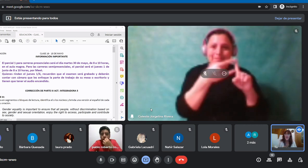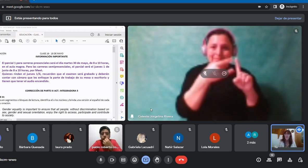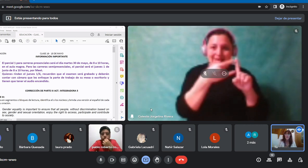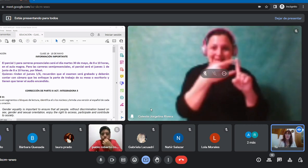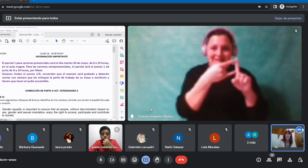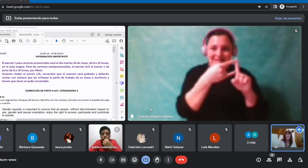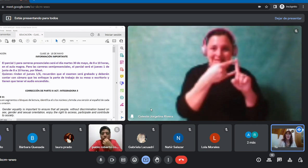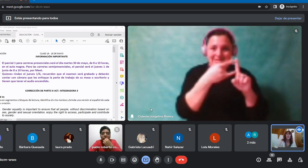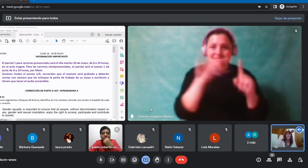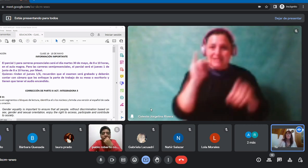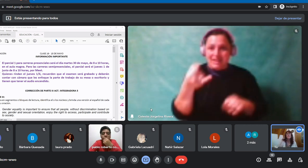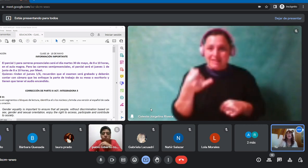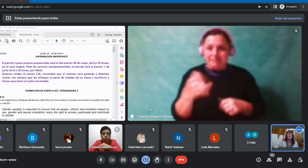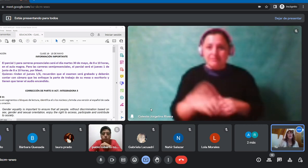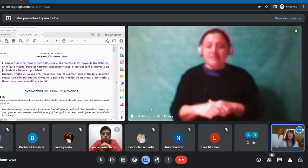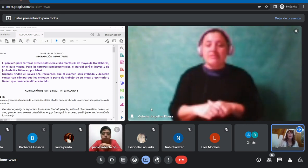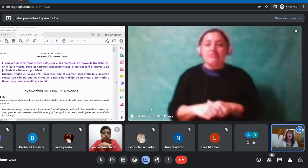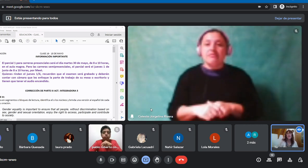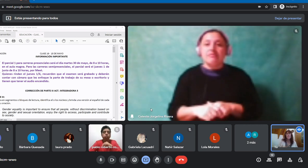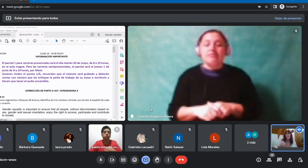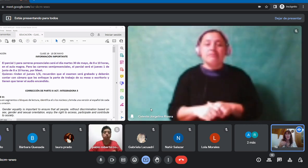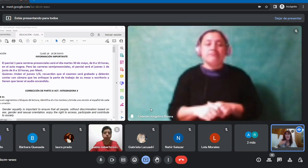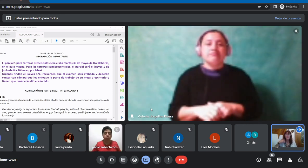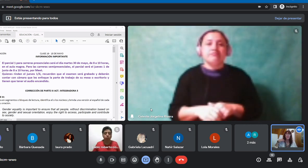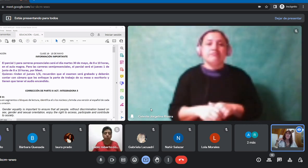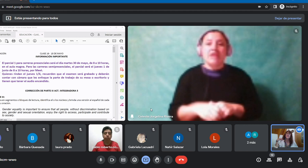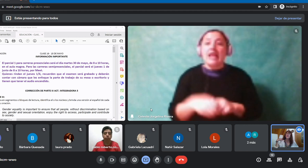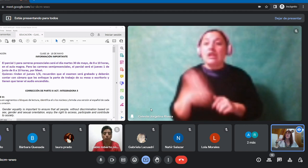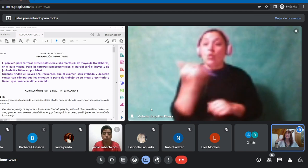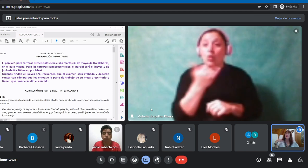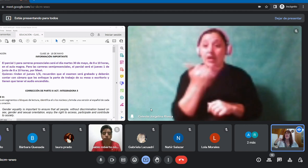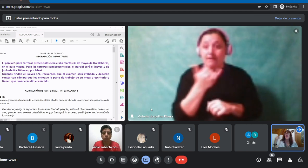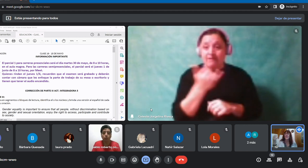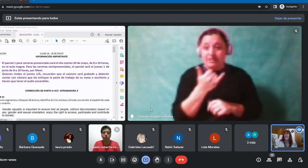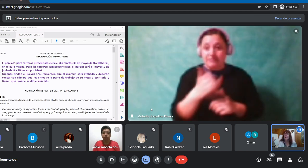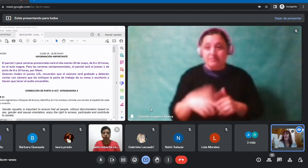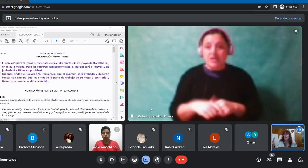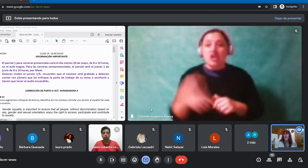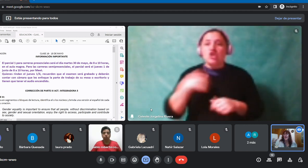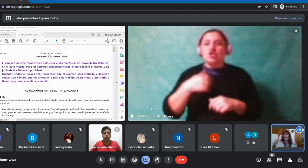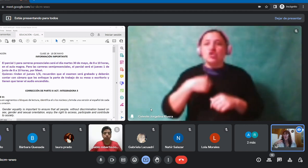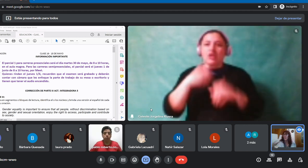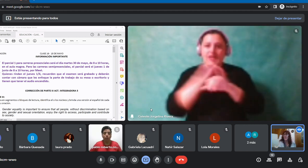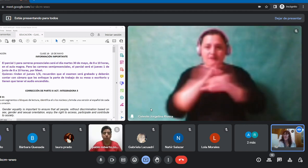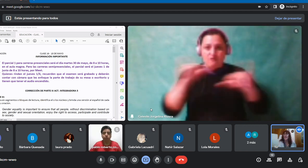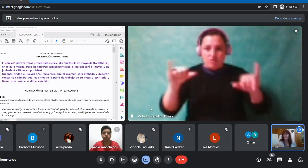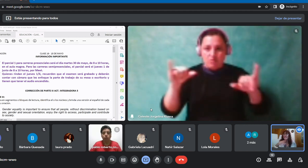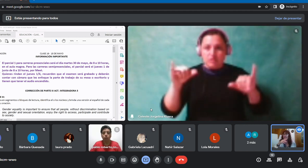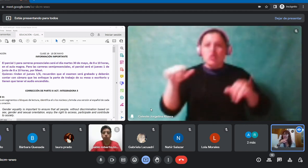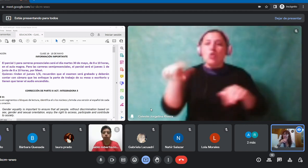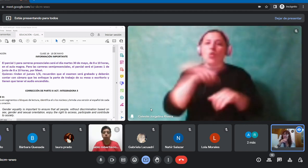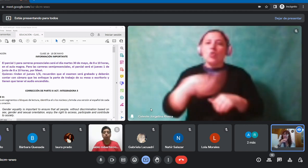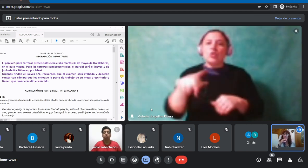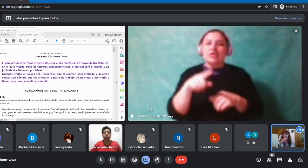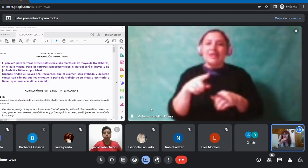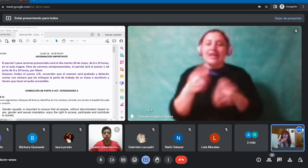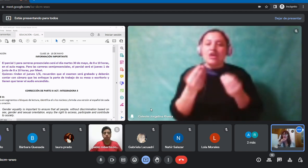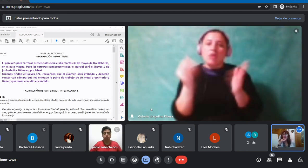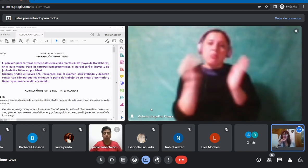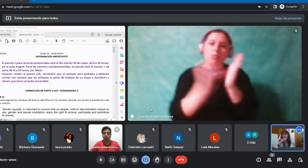O sea, por eso también doy esta información. Tienen que tener la cámara como tenía recién